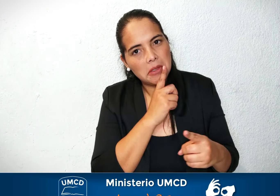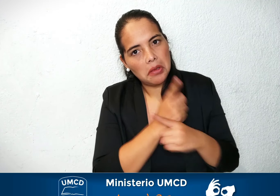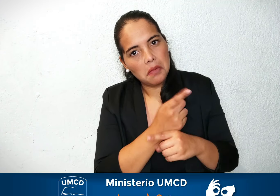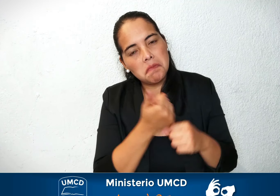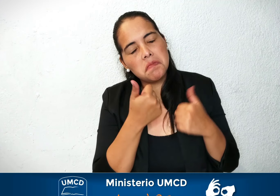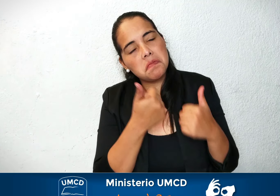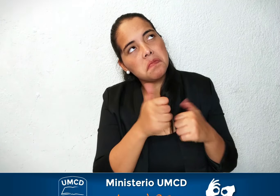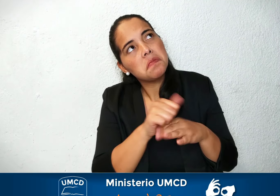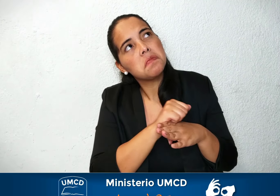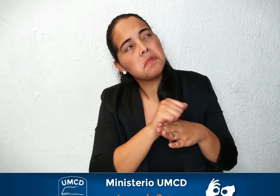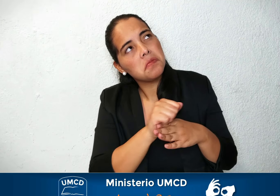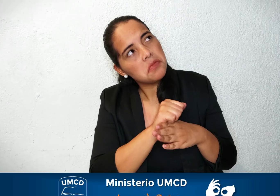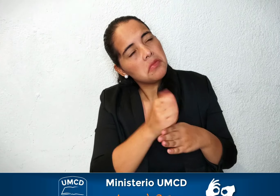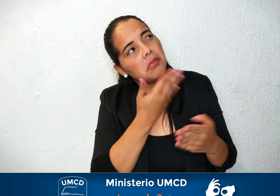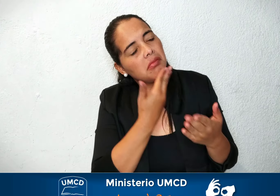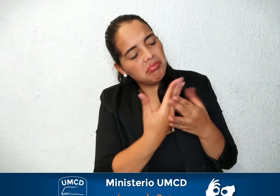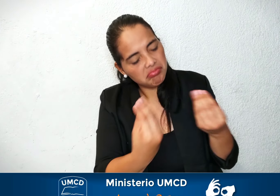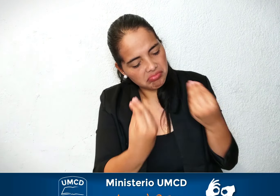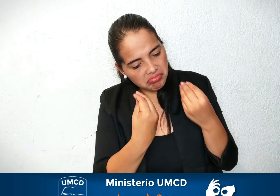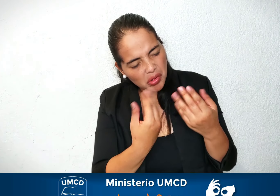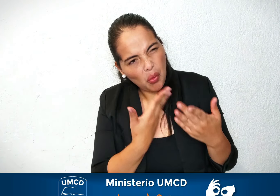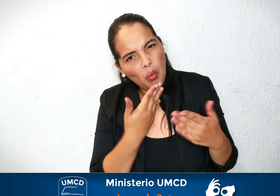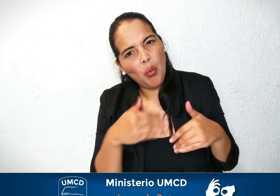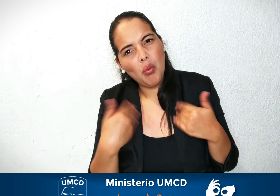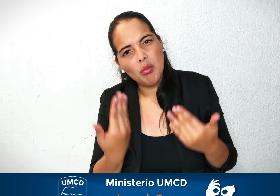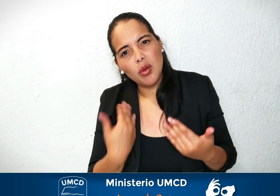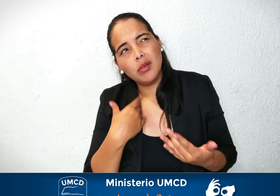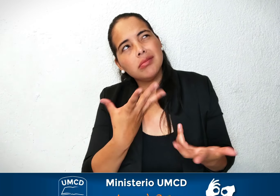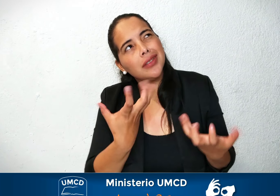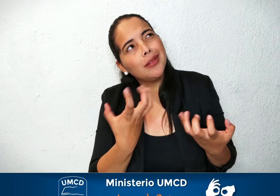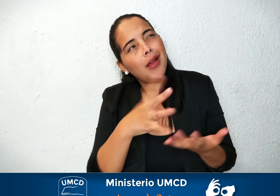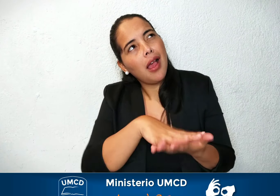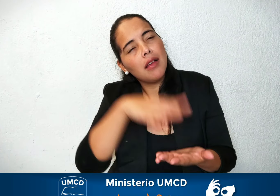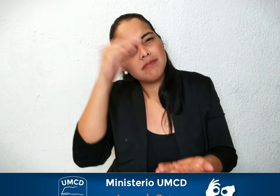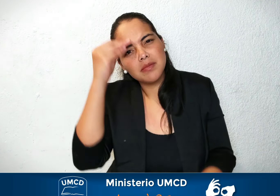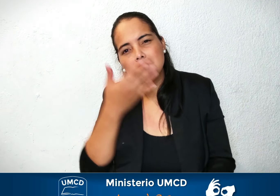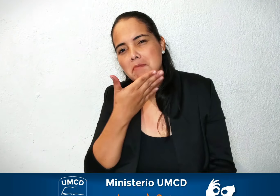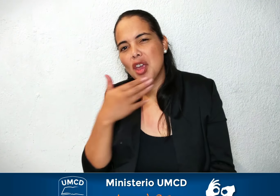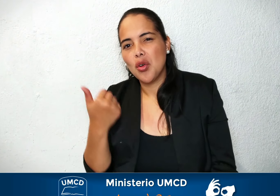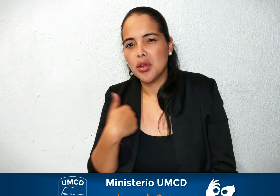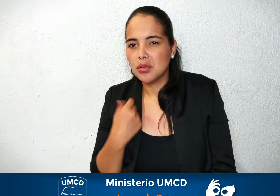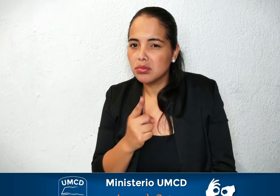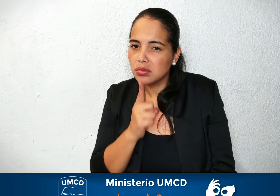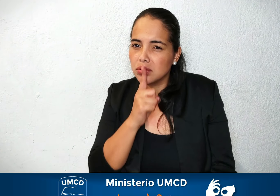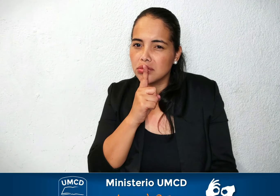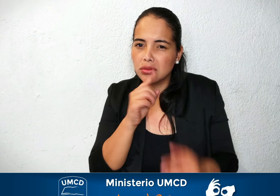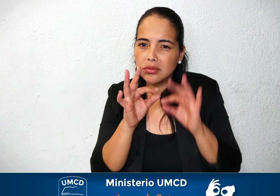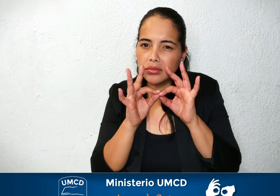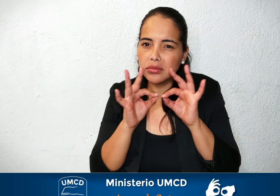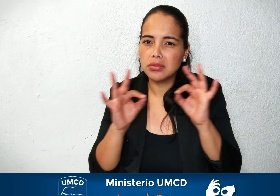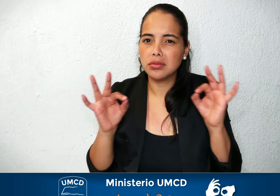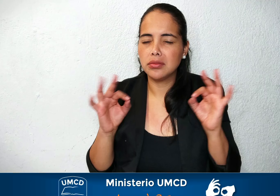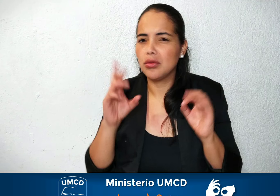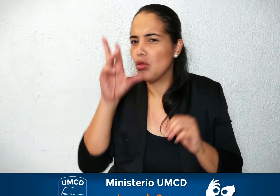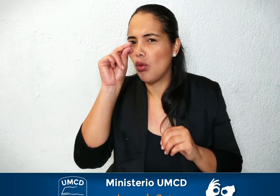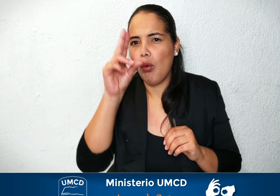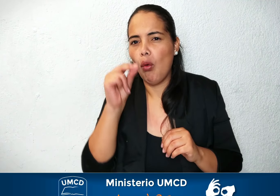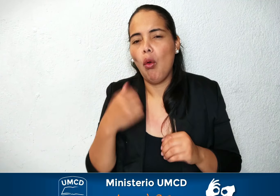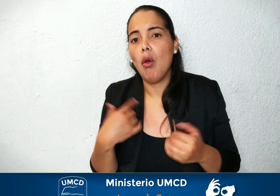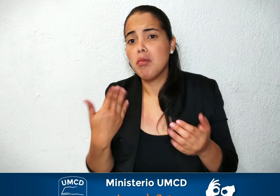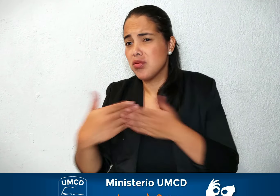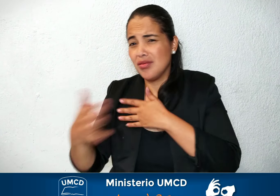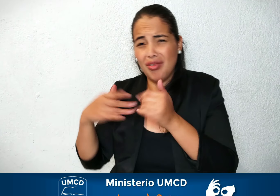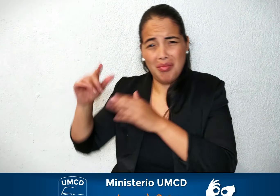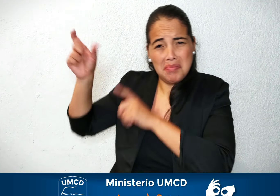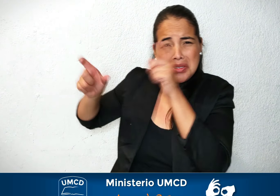decidió mansamente, cumpliendo las profecías que estaban en Isaías, hacer silencio, aun en